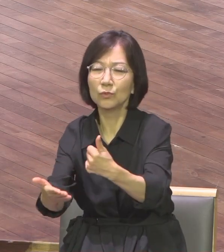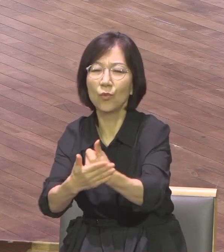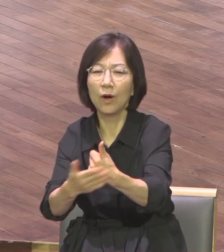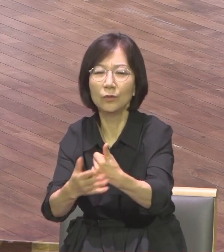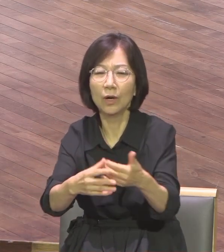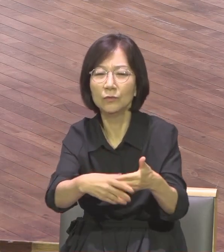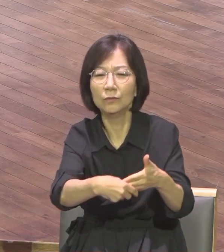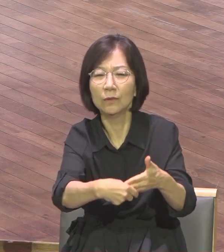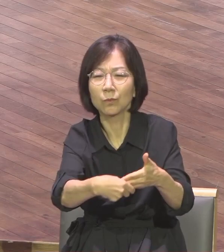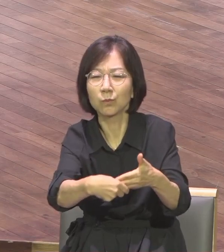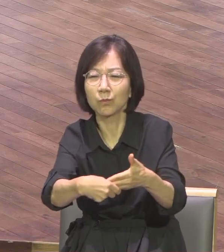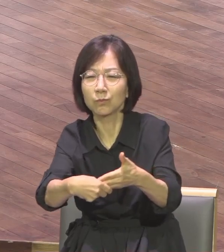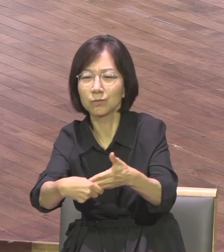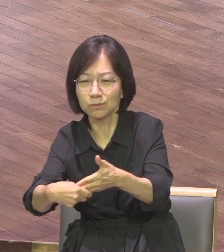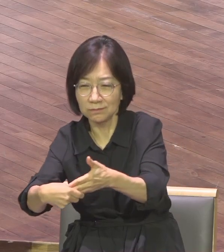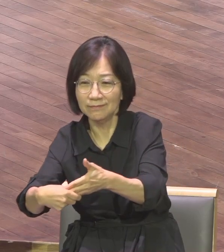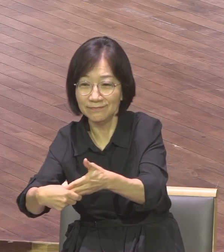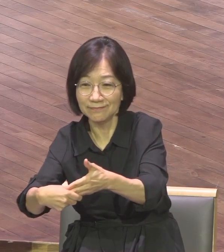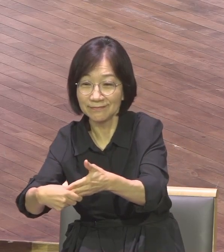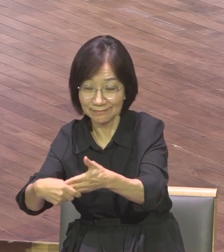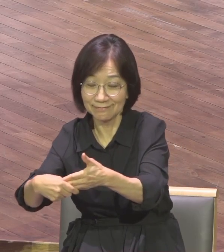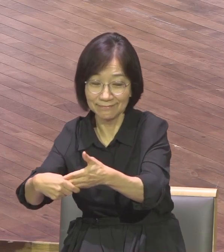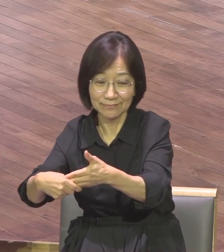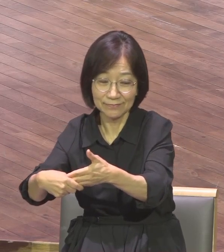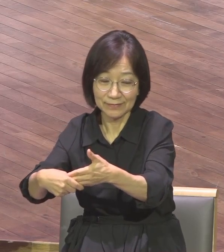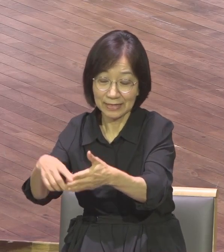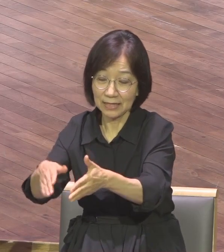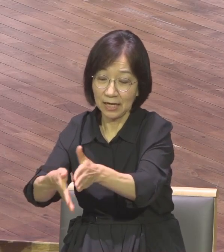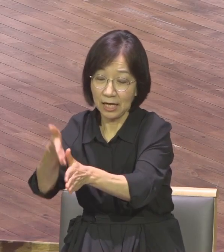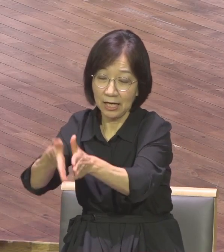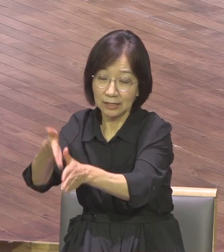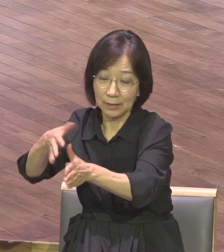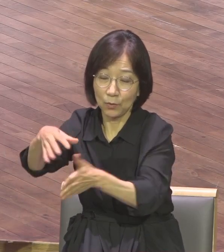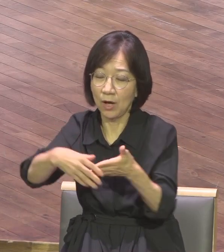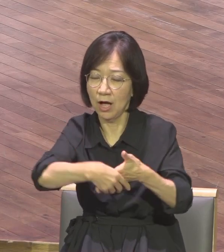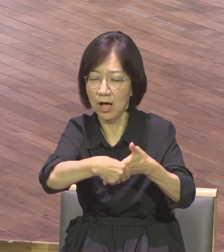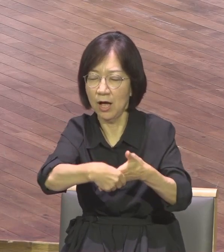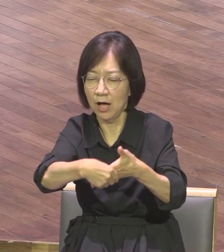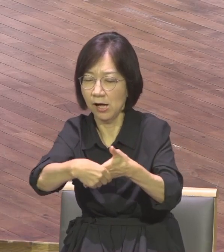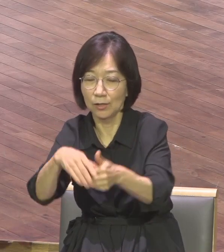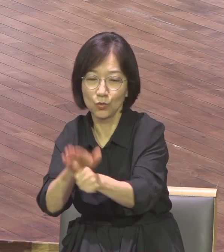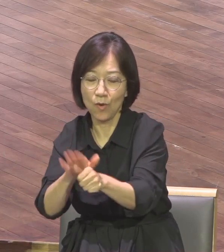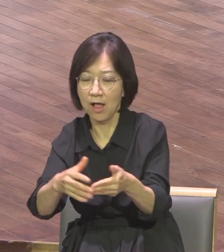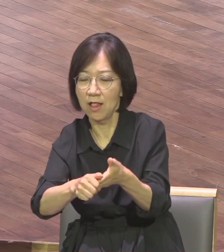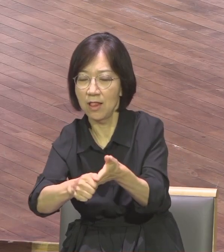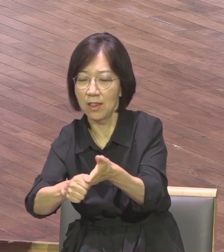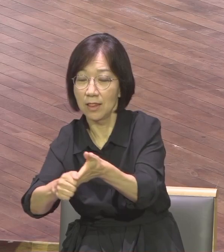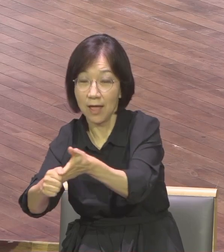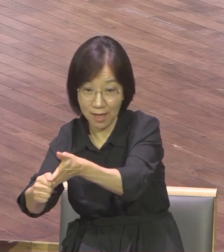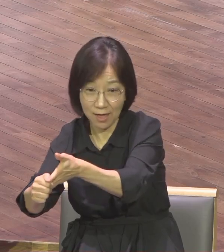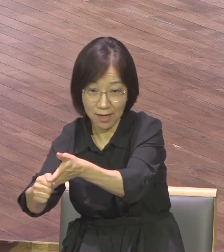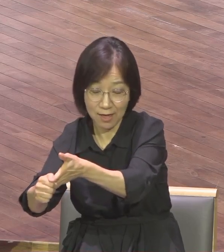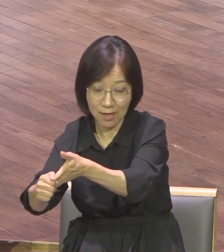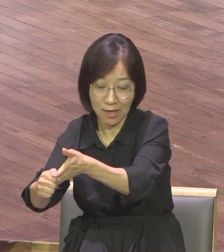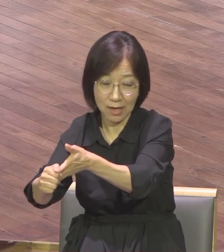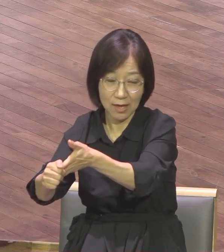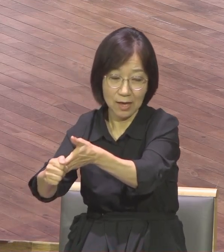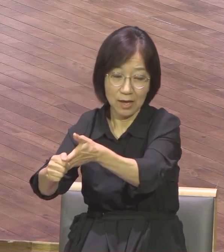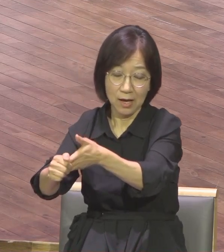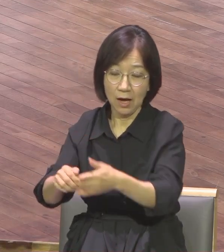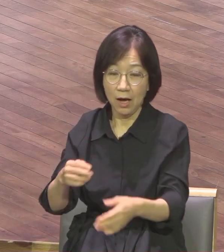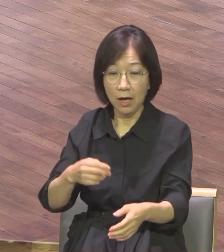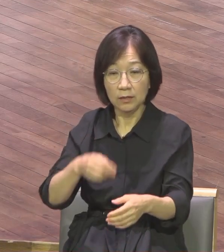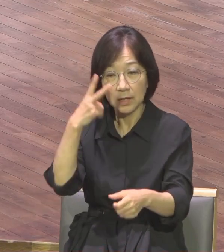끌려가지고 그렇게 이제 다메섹 시내로 들어가게 되는데 사울이 얼마나 큰